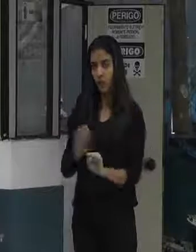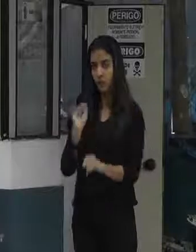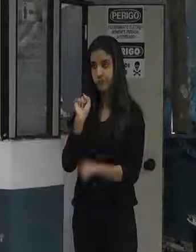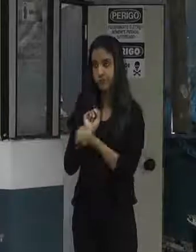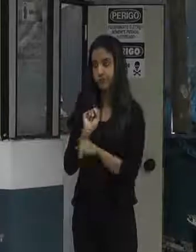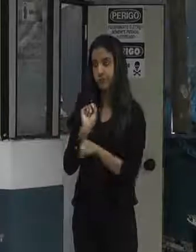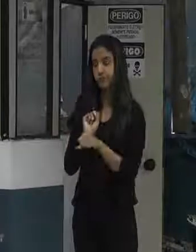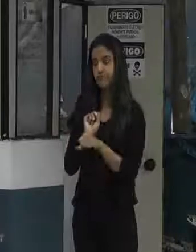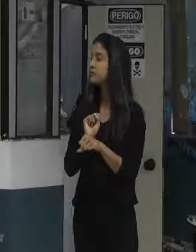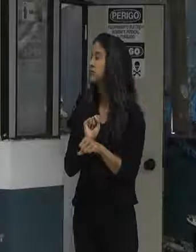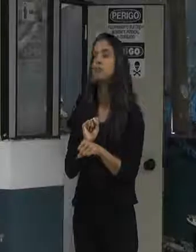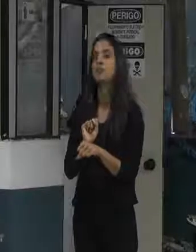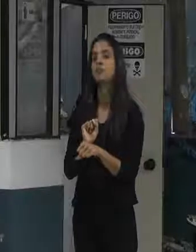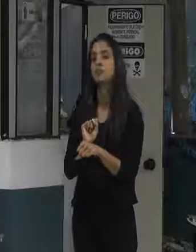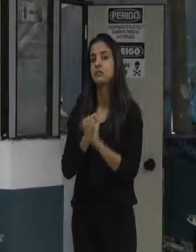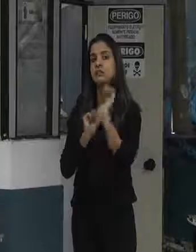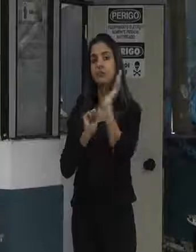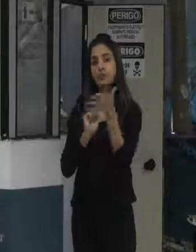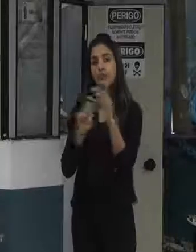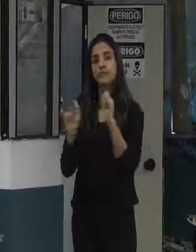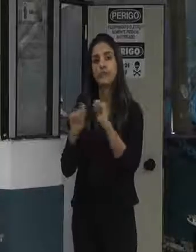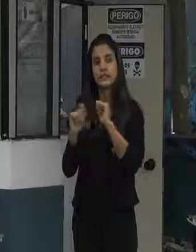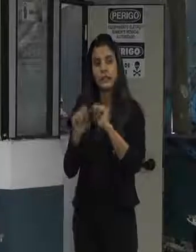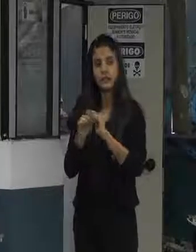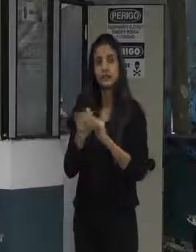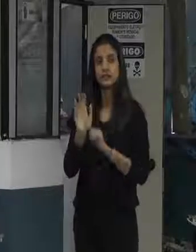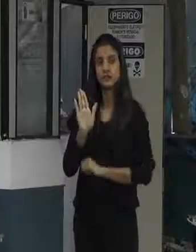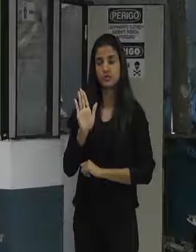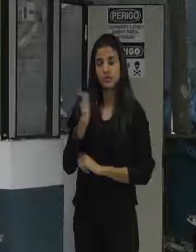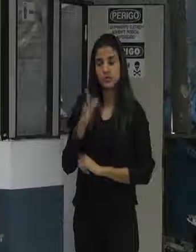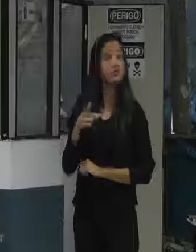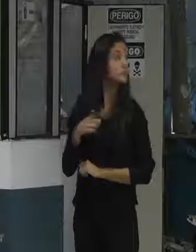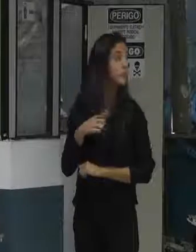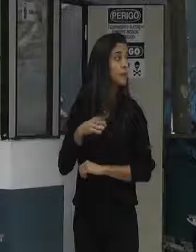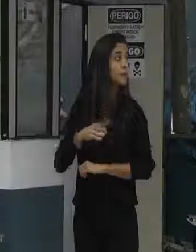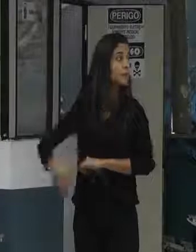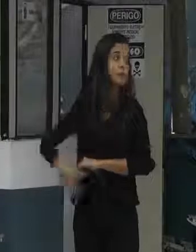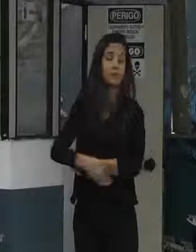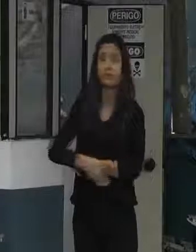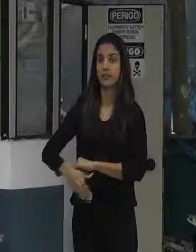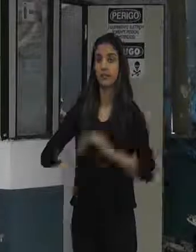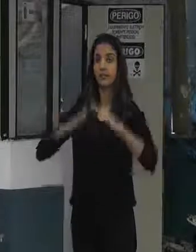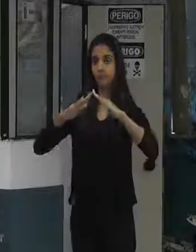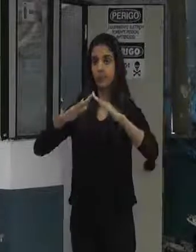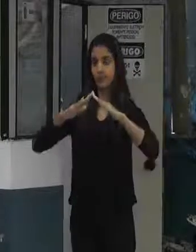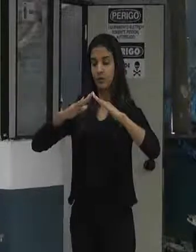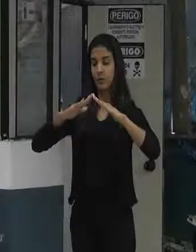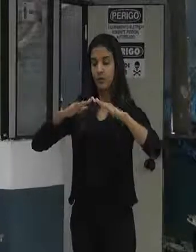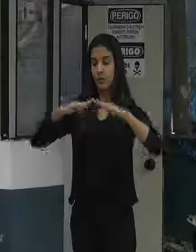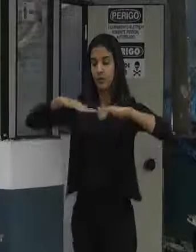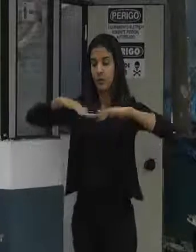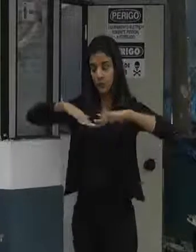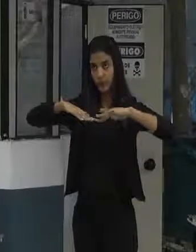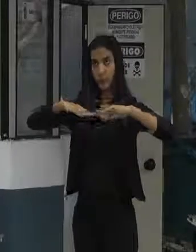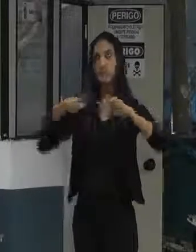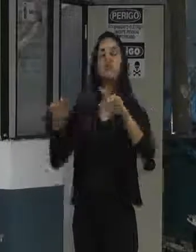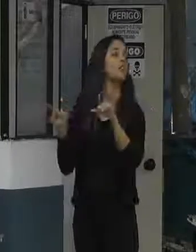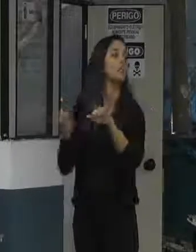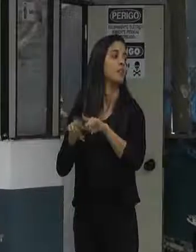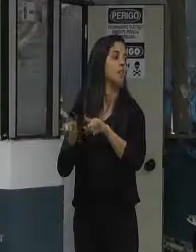monte de lugar que inclusive já foi feito, que a pavimentação também está afundando. Outros lugares que